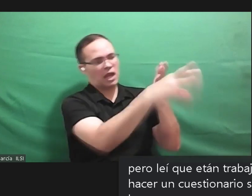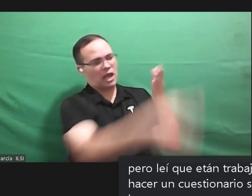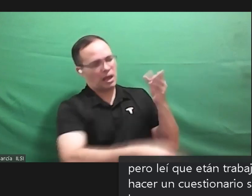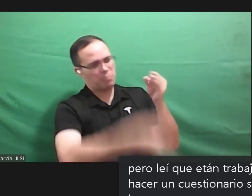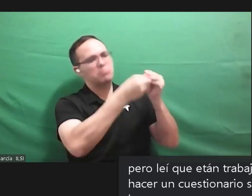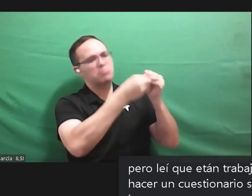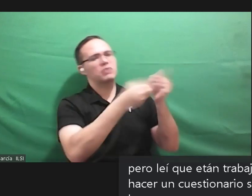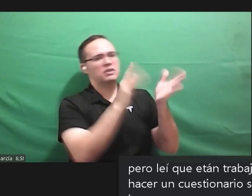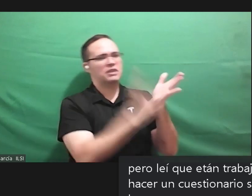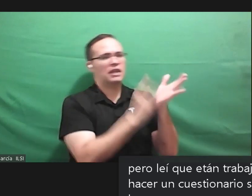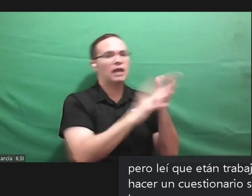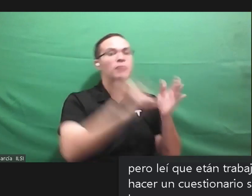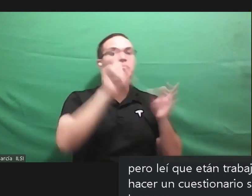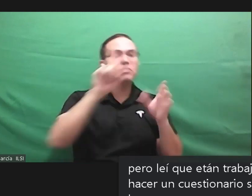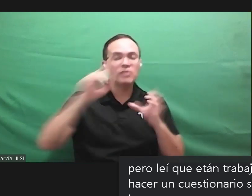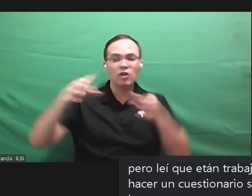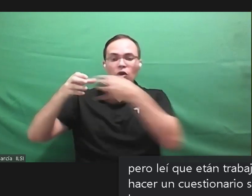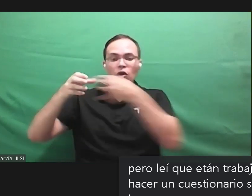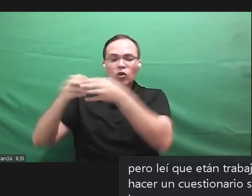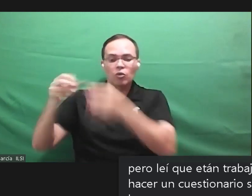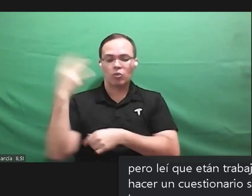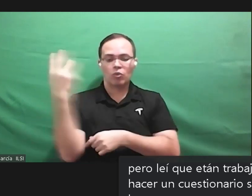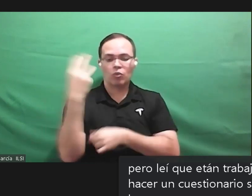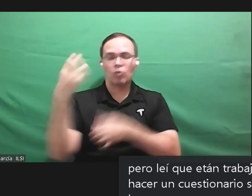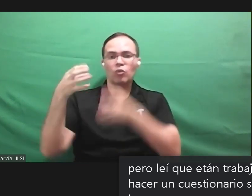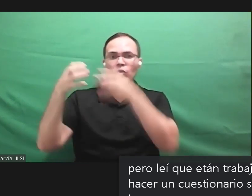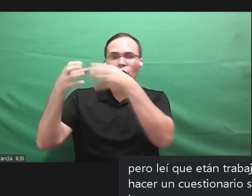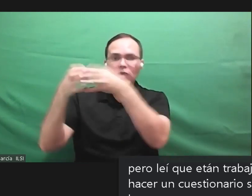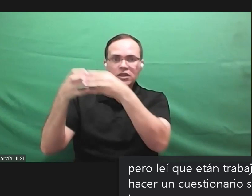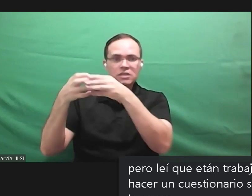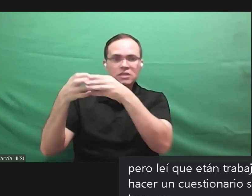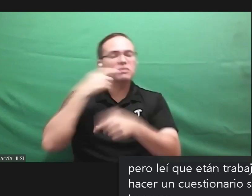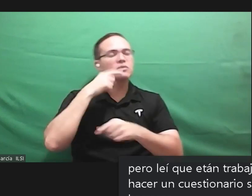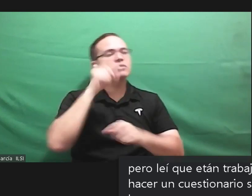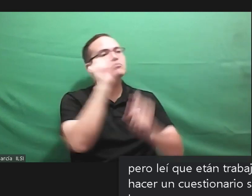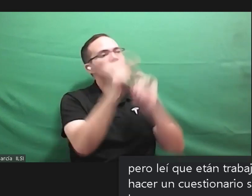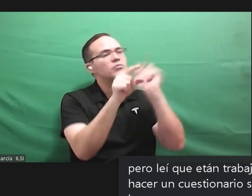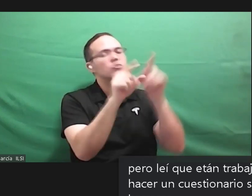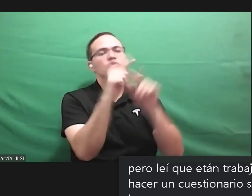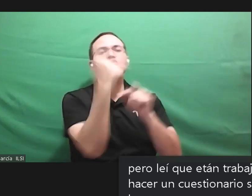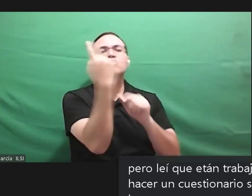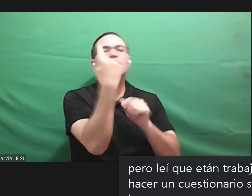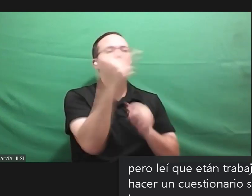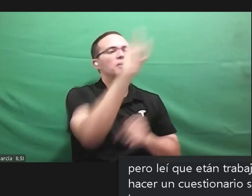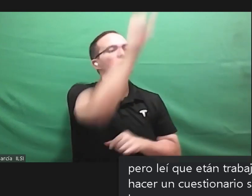para identificar a personas, en este caso las dificultades que tienen. Sí, sí, desde luego.